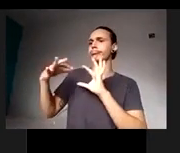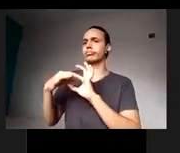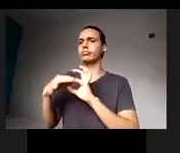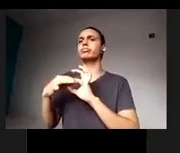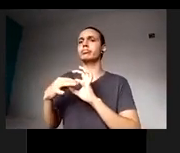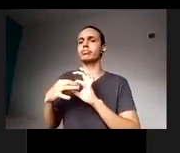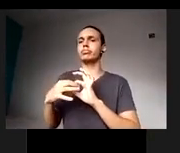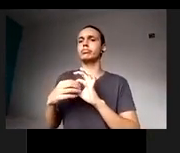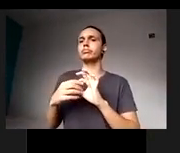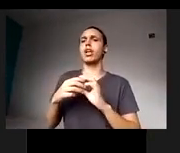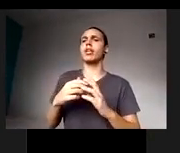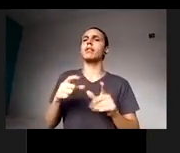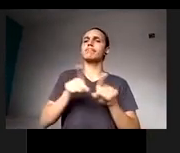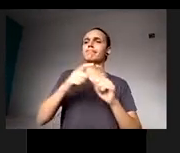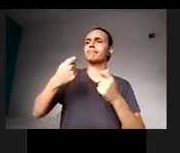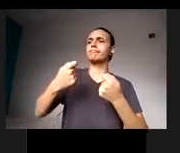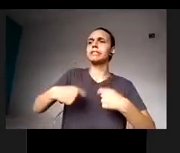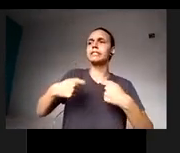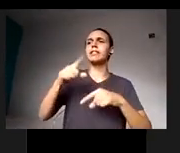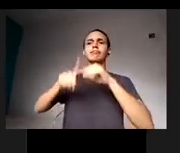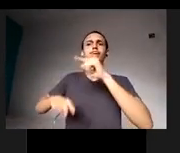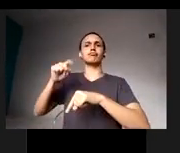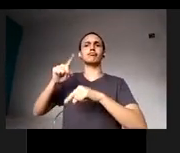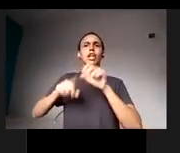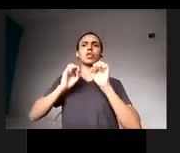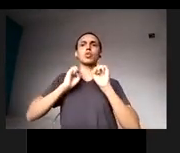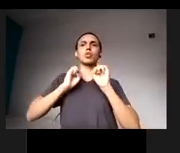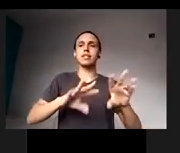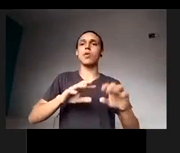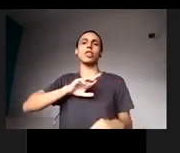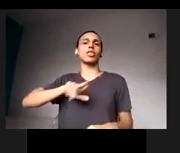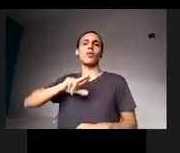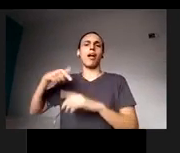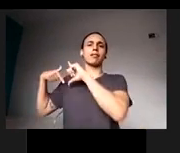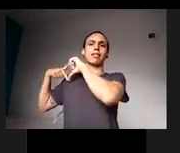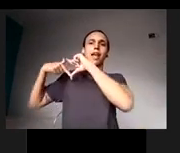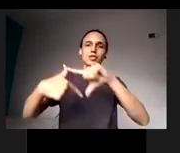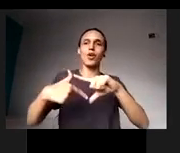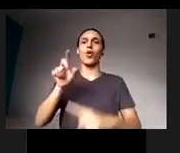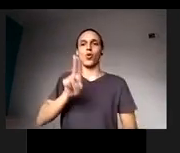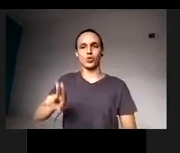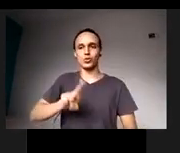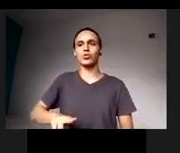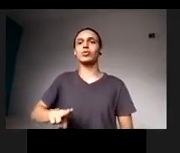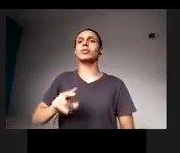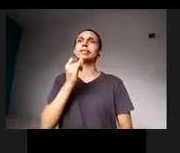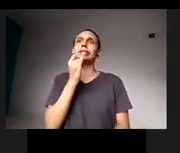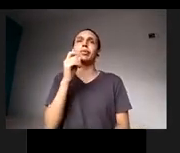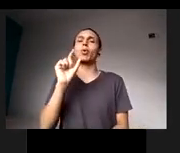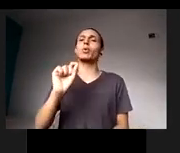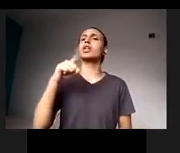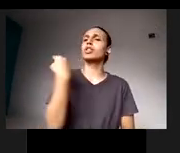educacionais menos convencionais, né, porque nós temos ainda uma forma também muito tradicional de trabalhar em sala de aula, etc.